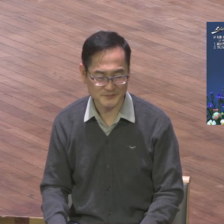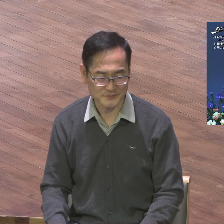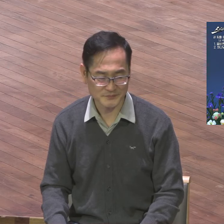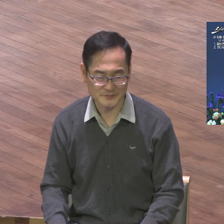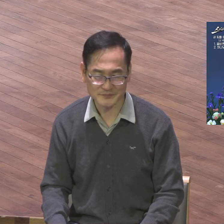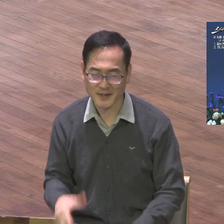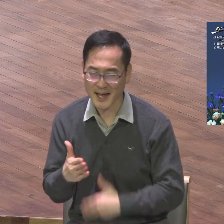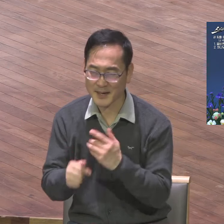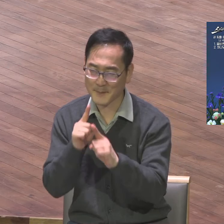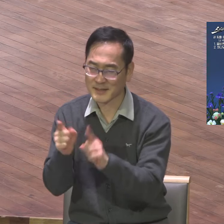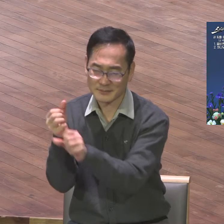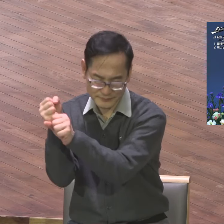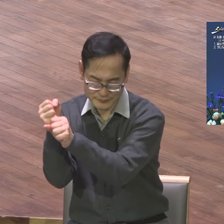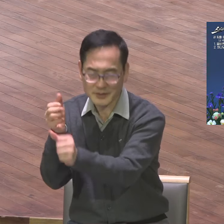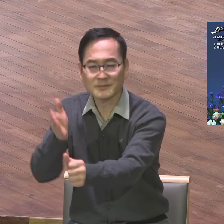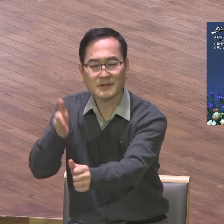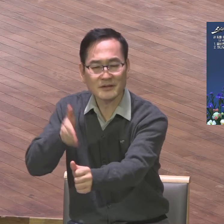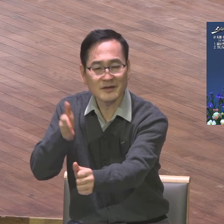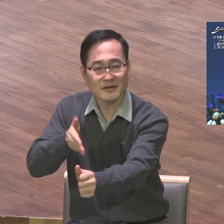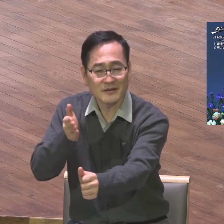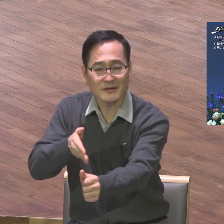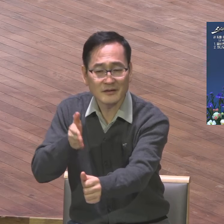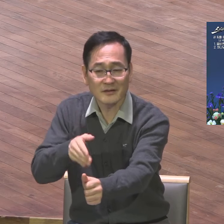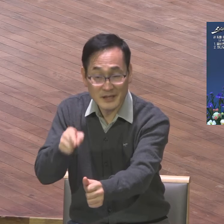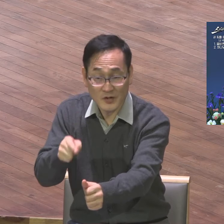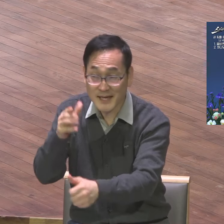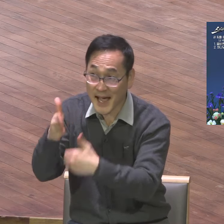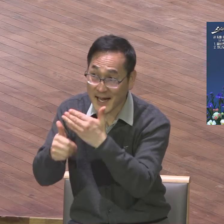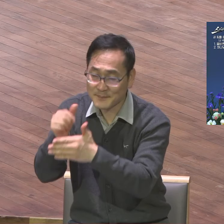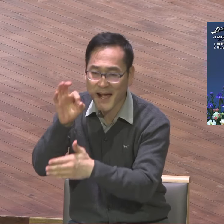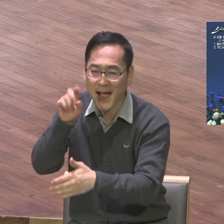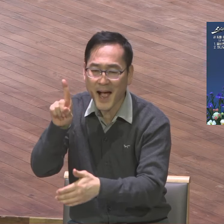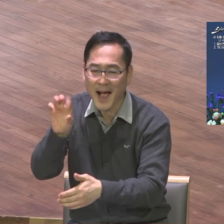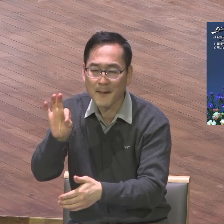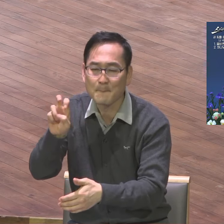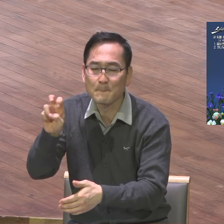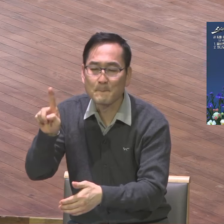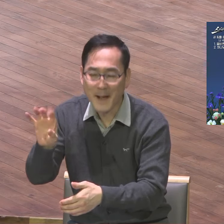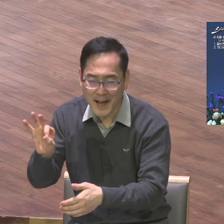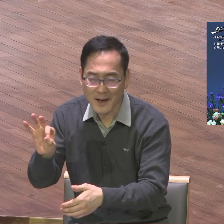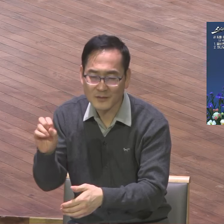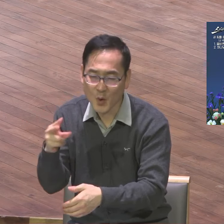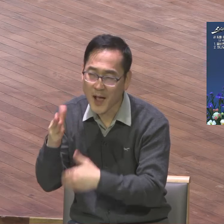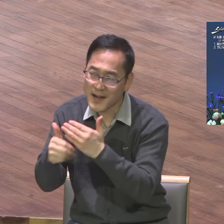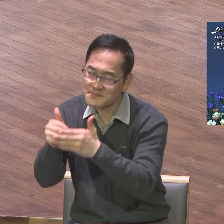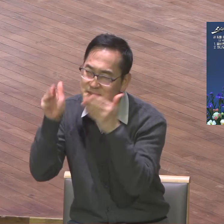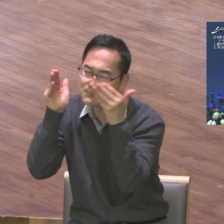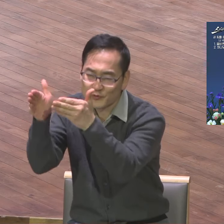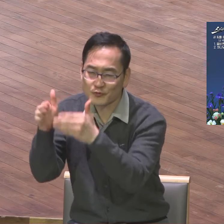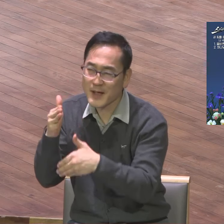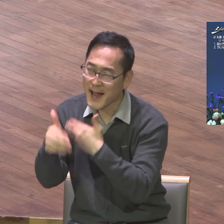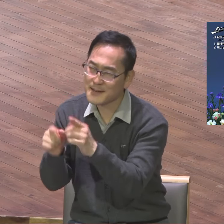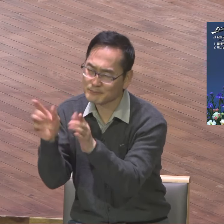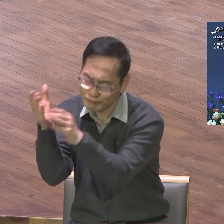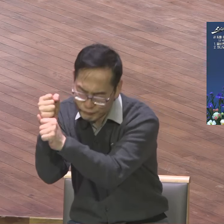하나님 말씀 붙잡으시기 바랍니다. 이게 여호와 앙망하는 것이 이걸 시선 집중하는 것이 말씀 잡고